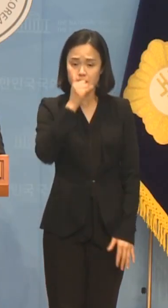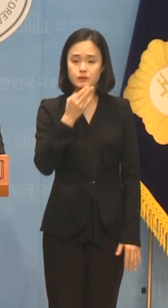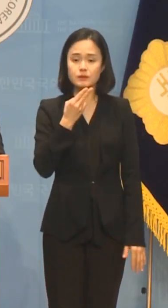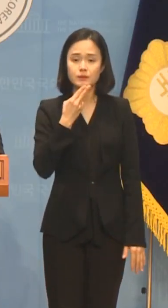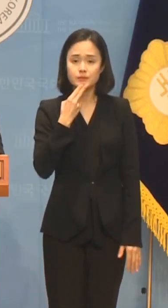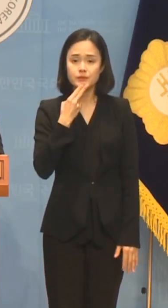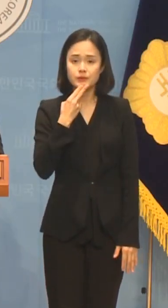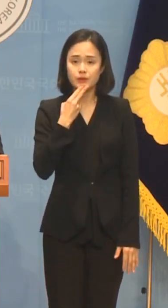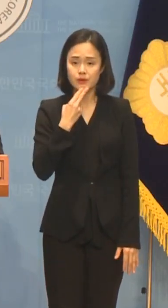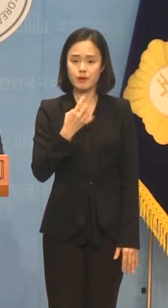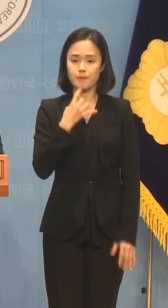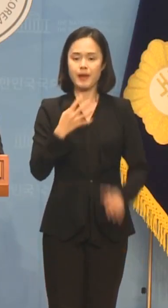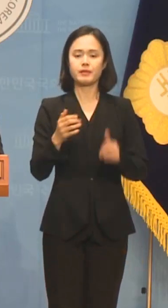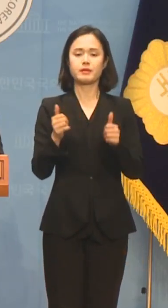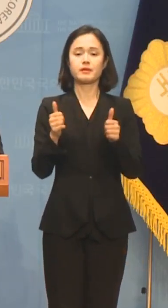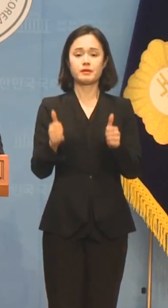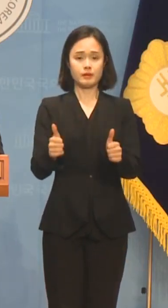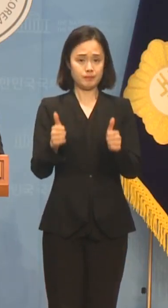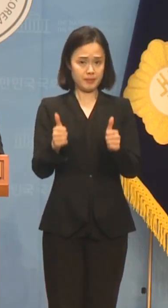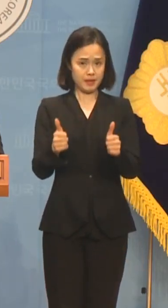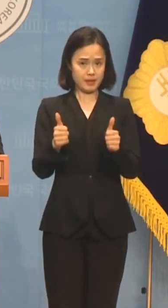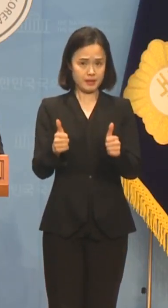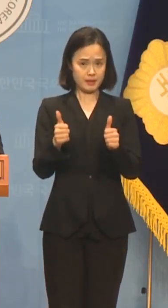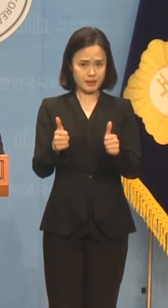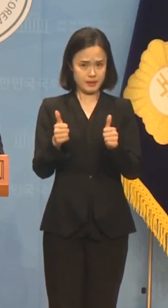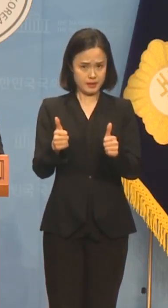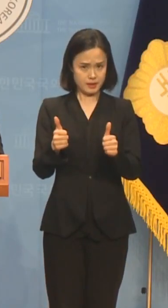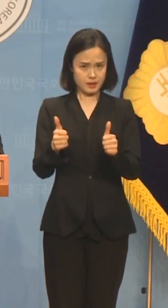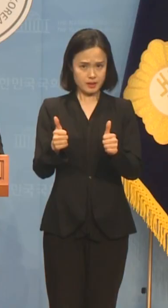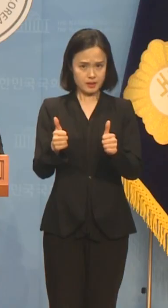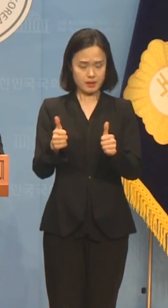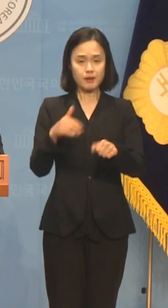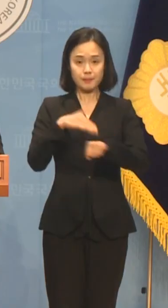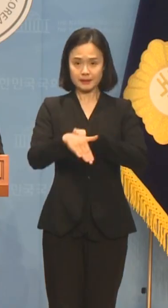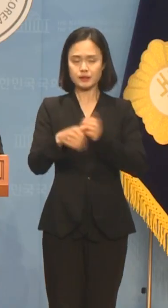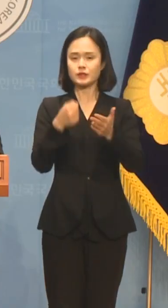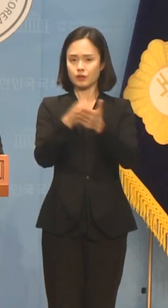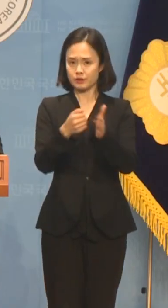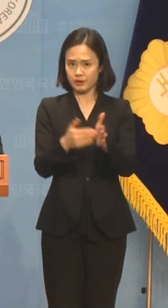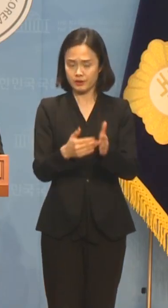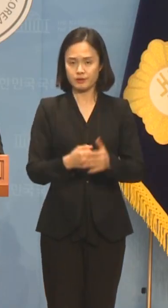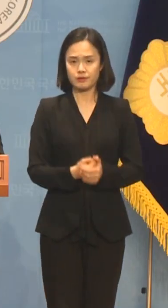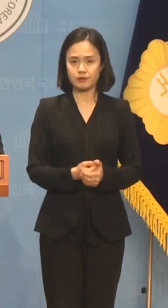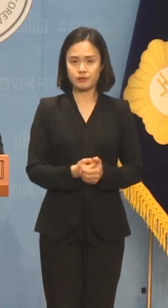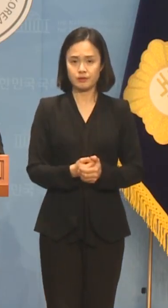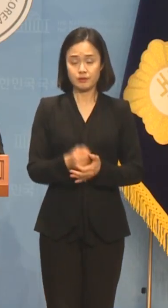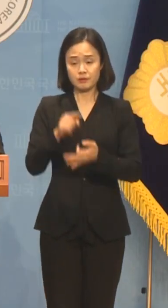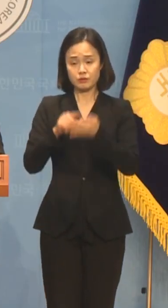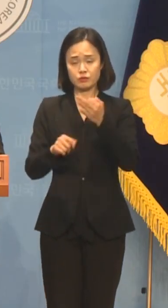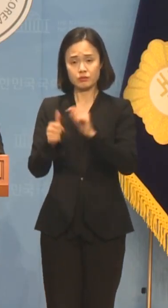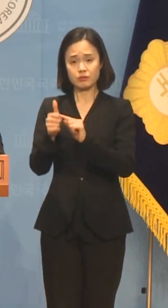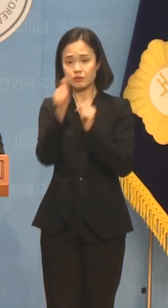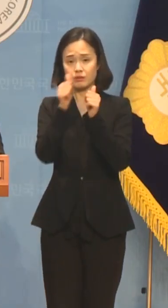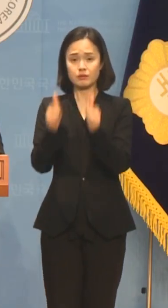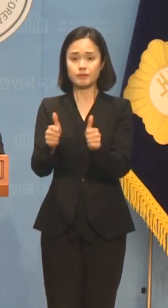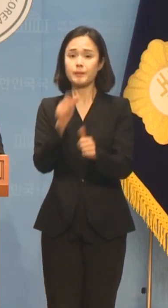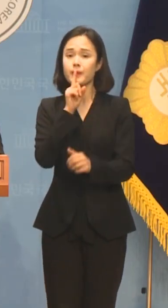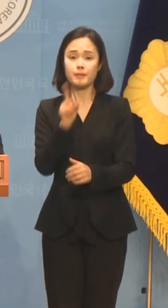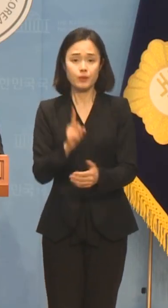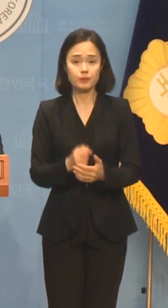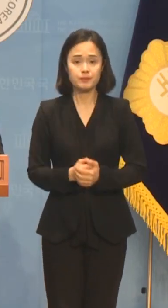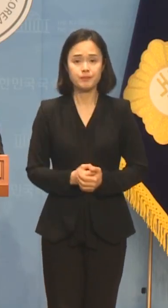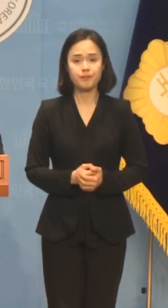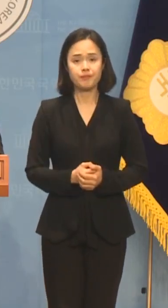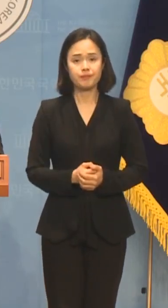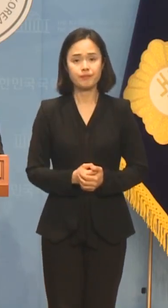판단하는 쪽으로 재판 전력을 바꾼 겁니다. 그런데 윤석열 대리인 쪽은 80%에